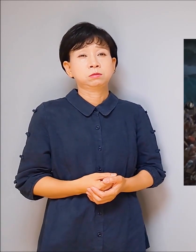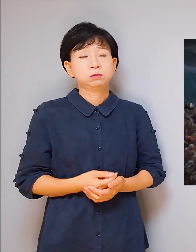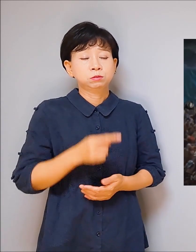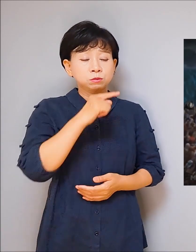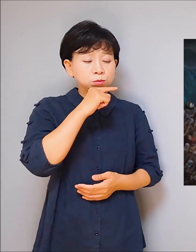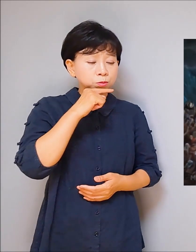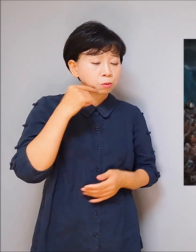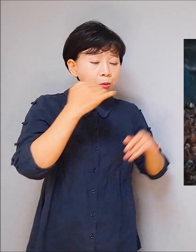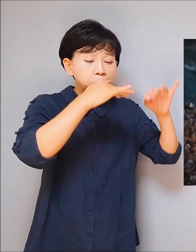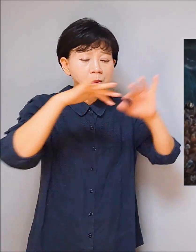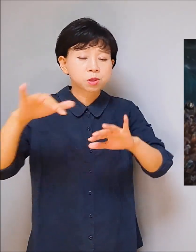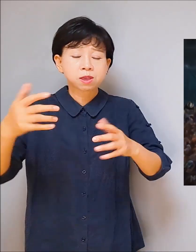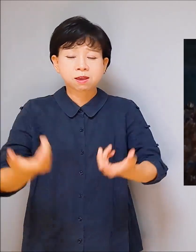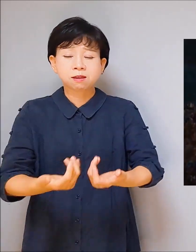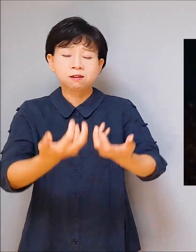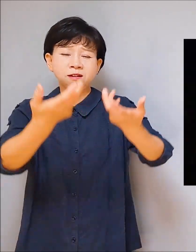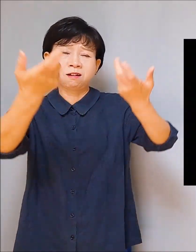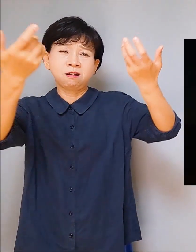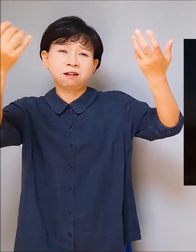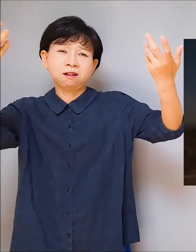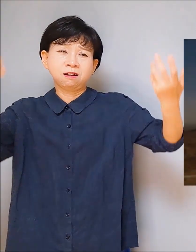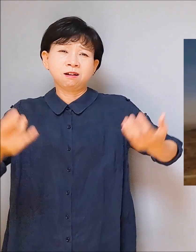홍해를 가르고